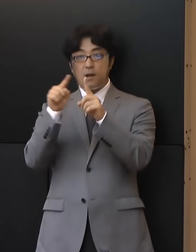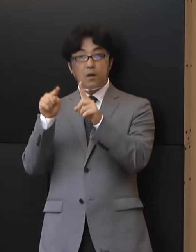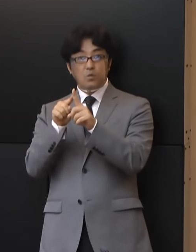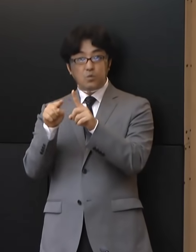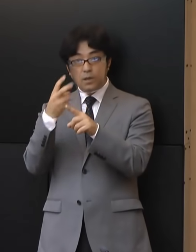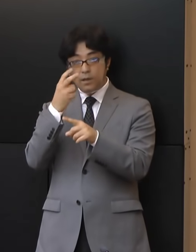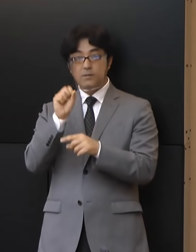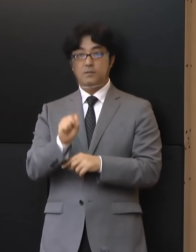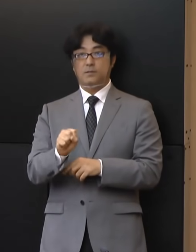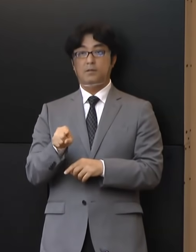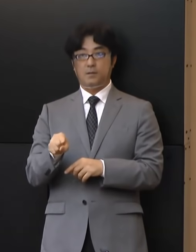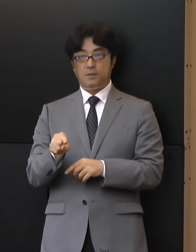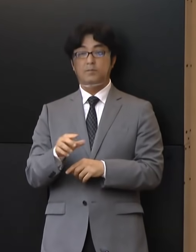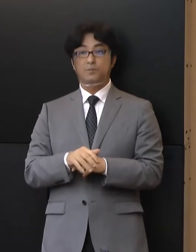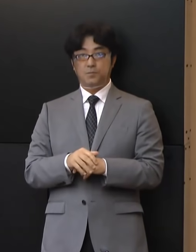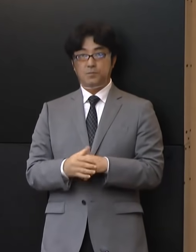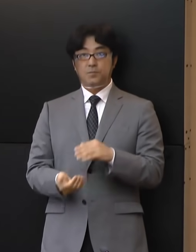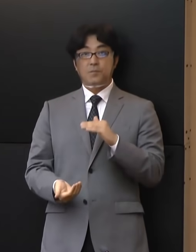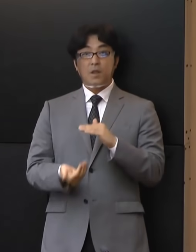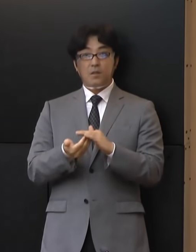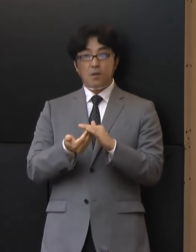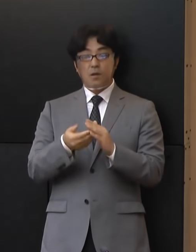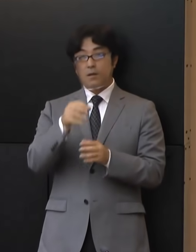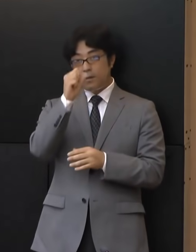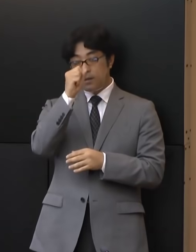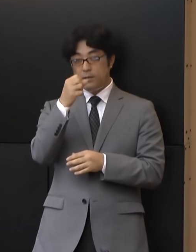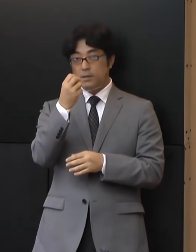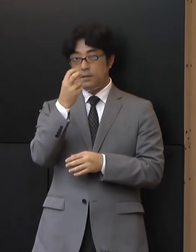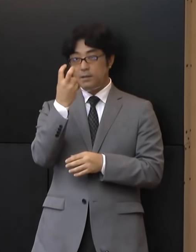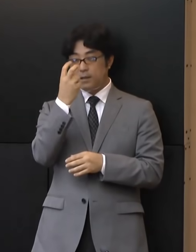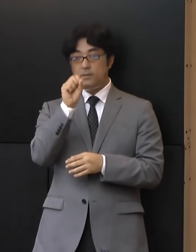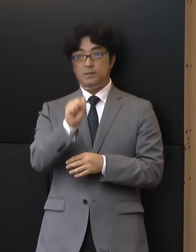ては、最大採取可能件数が